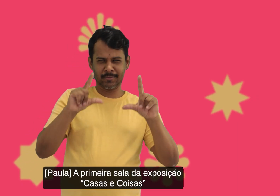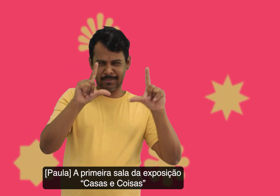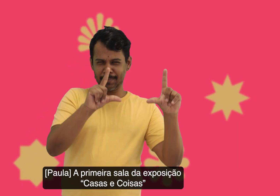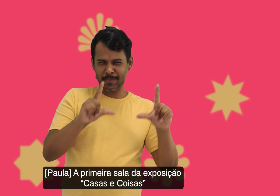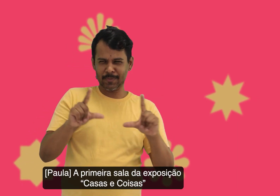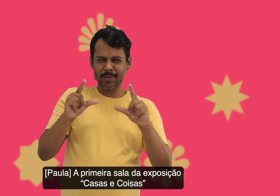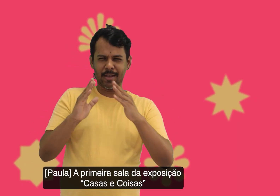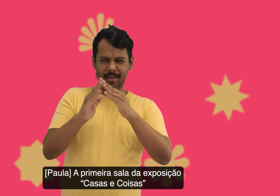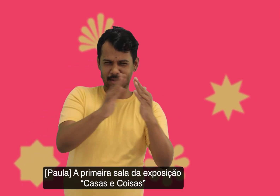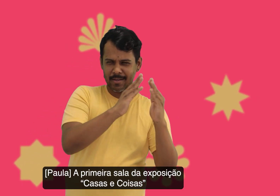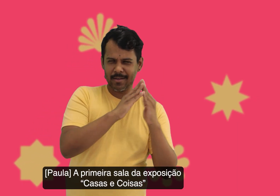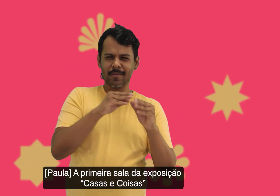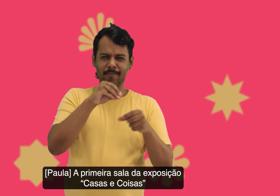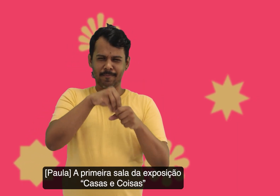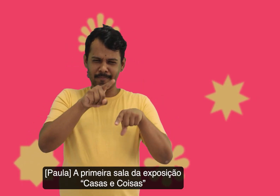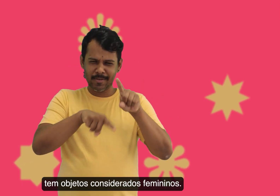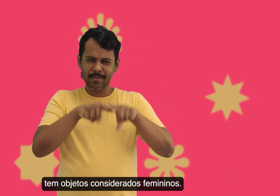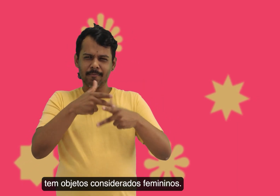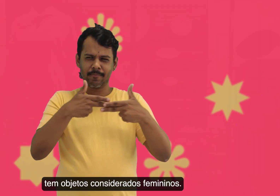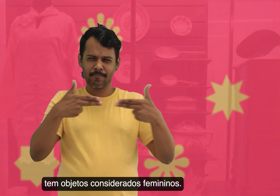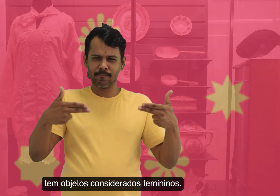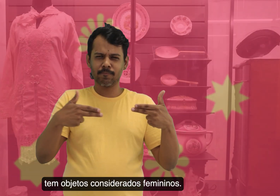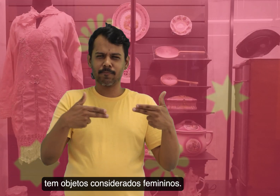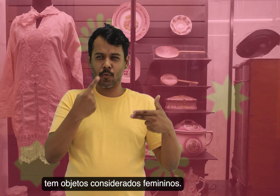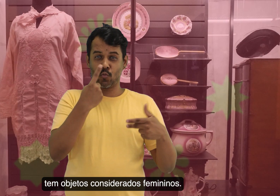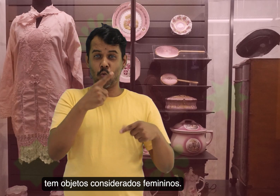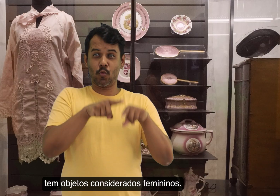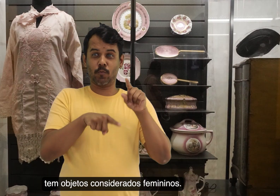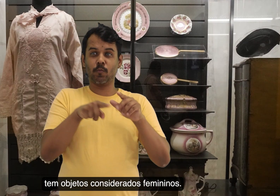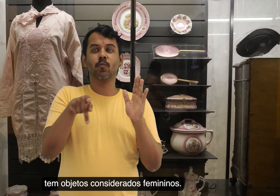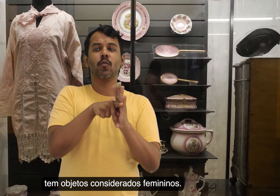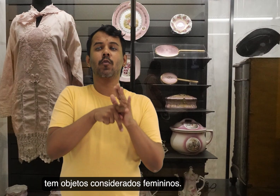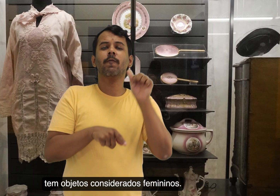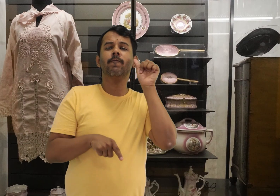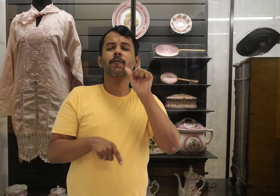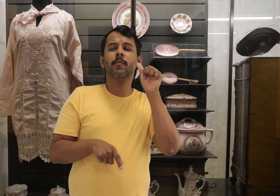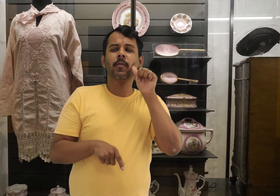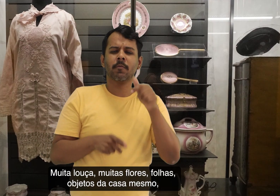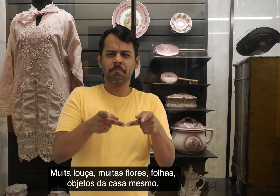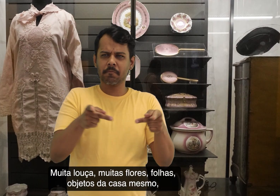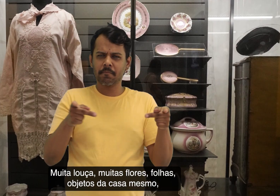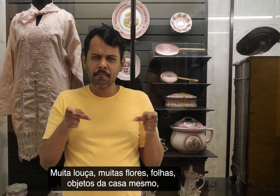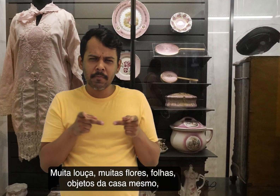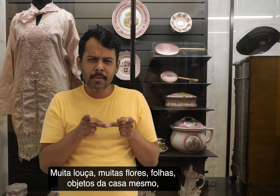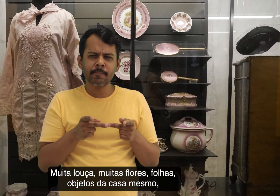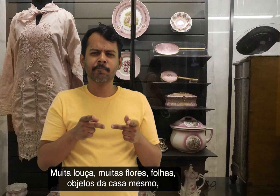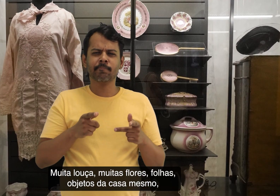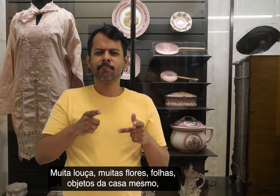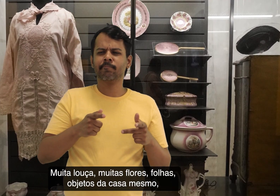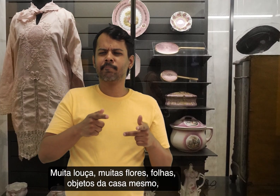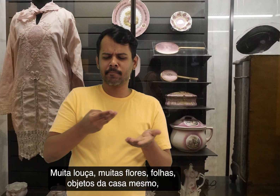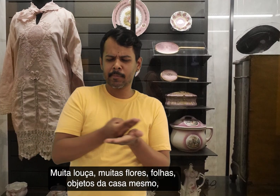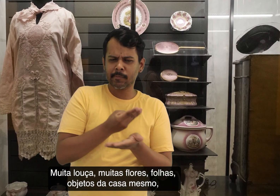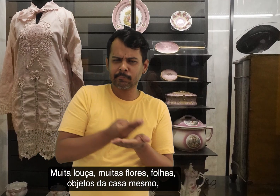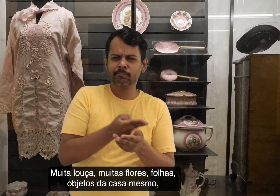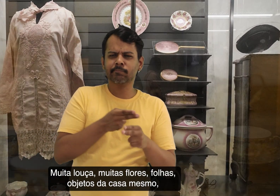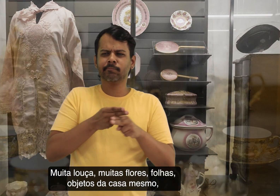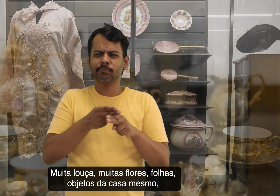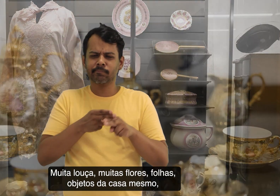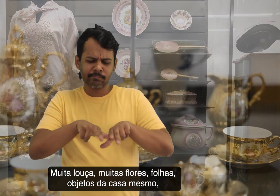sala da exposição Casas e Coisas tem objetos considerados femininos. Muita louça, muitas flores, folhas,